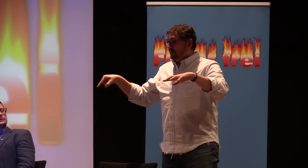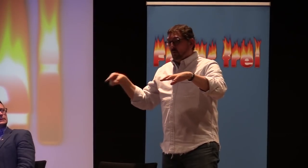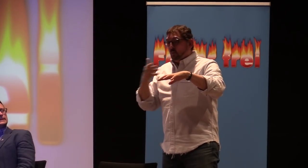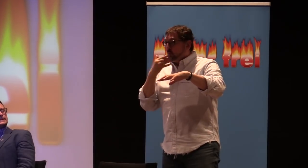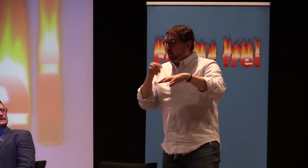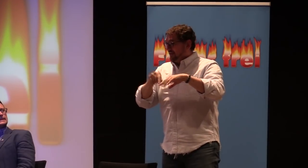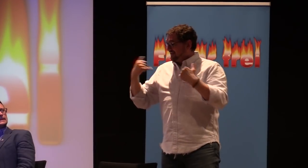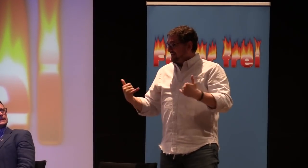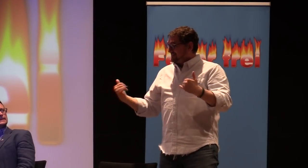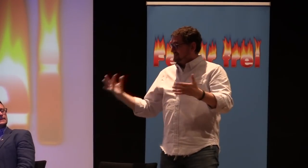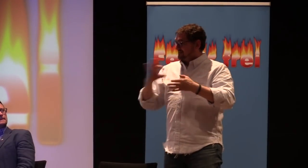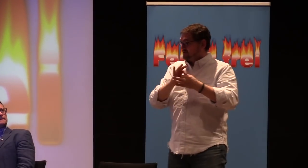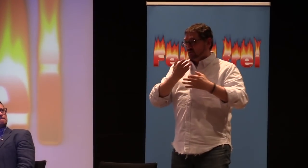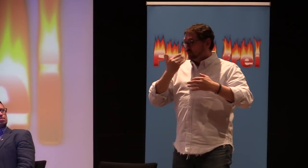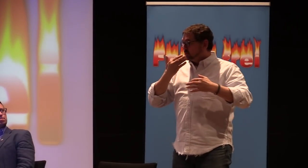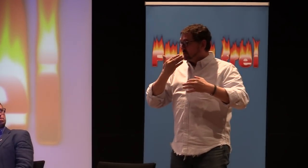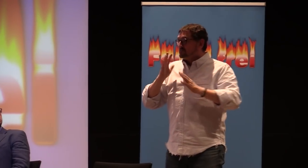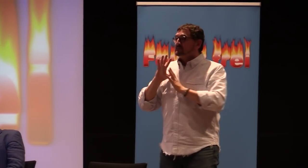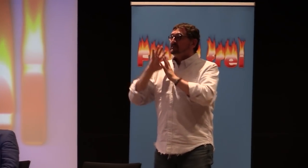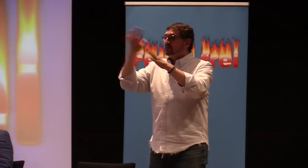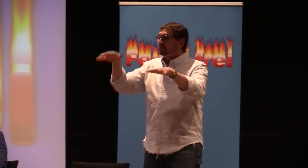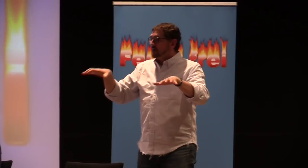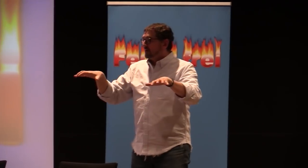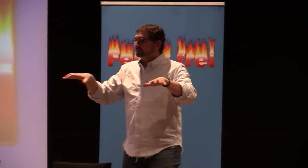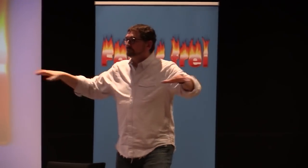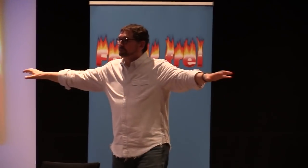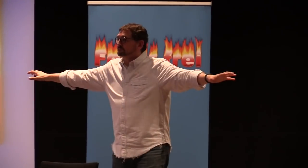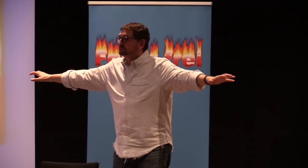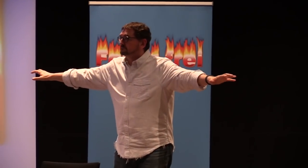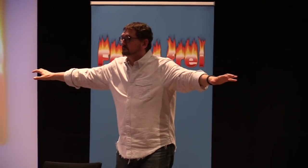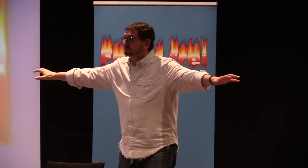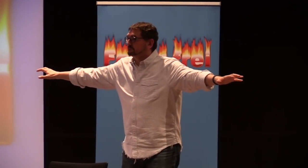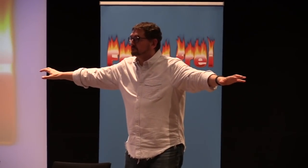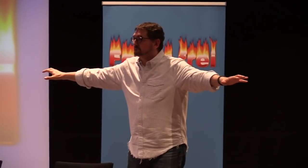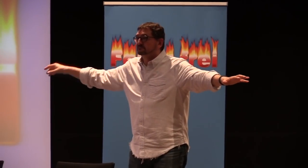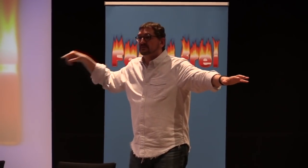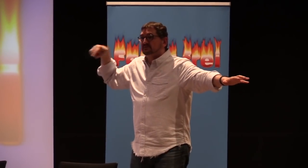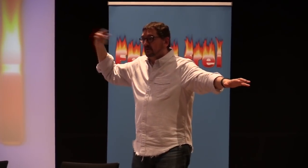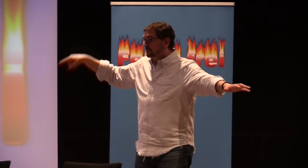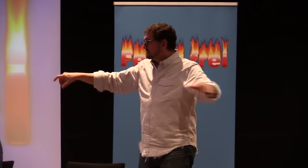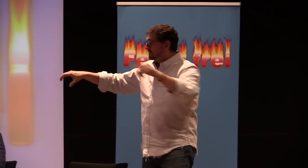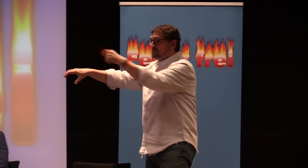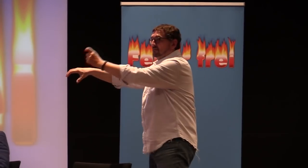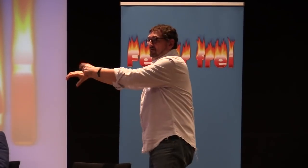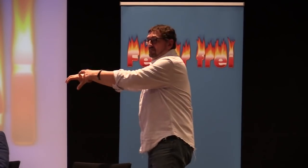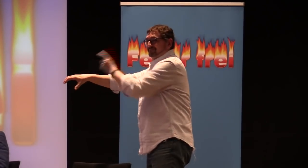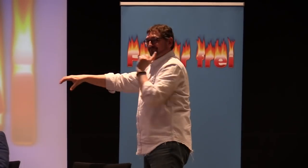nicht eins zu eins übertragen von der Gesellschaft der Hörenden. Und ich habe halt ein bisschen Sorge, dass wir in 10 Jahren